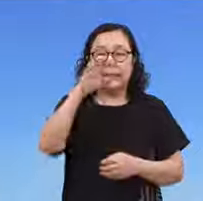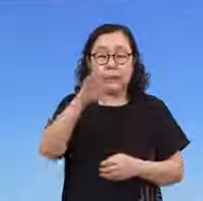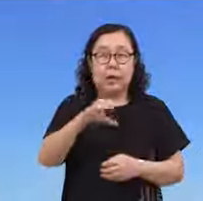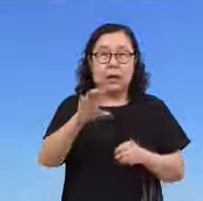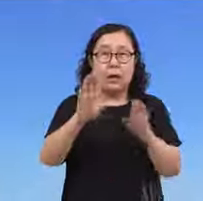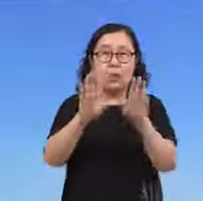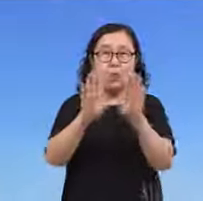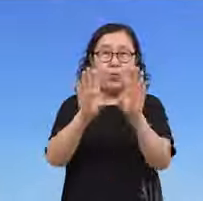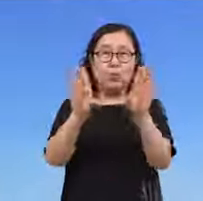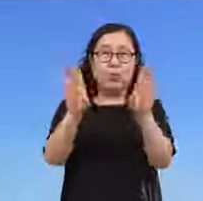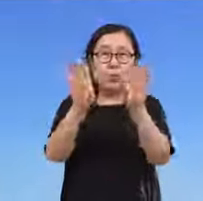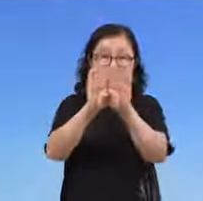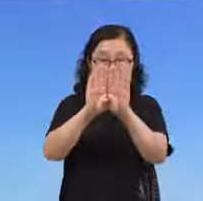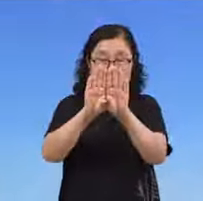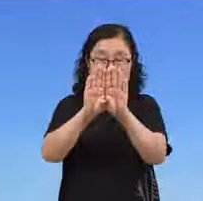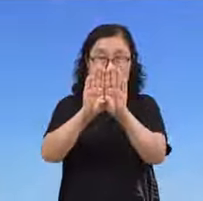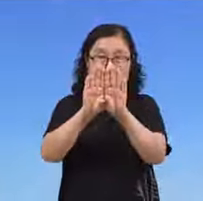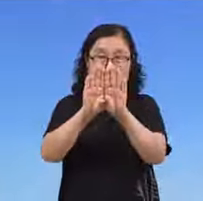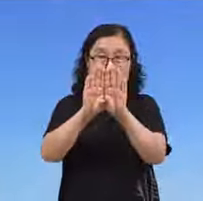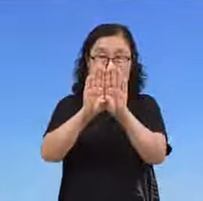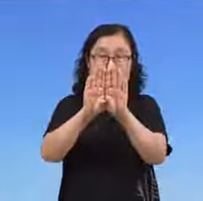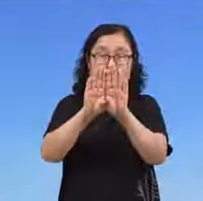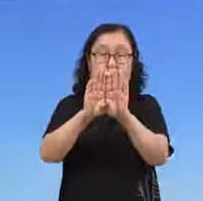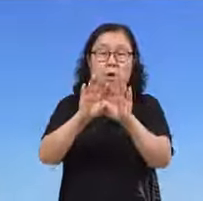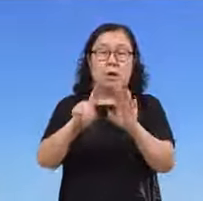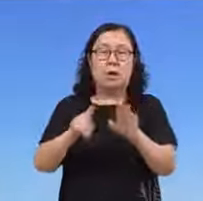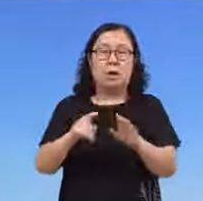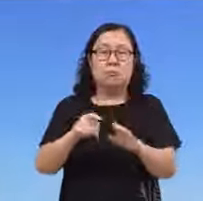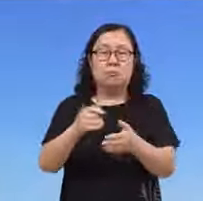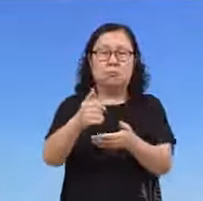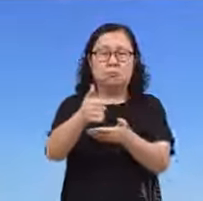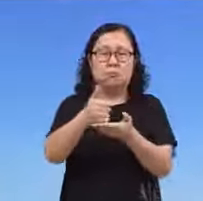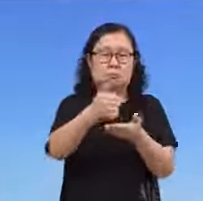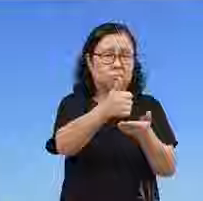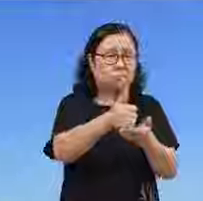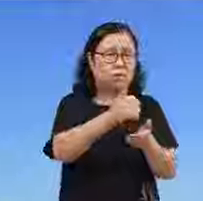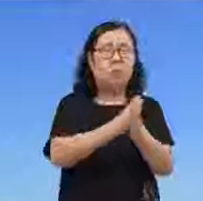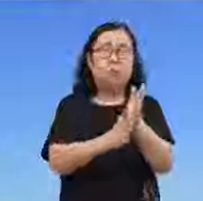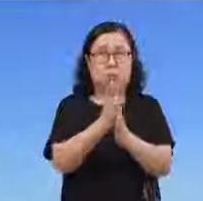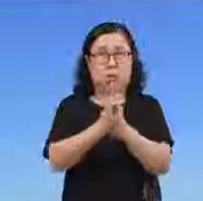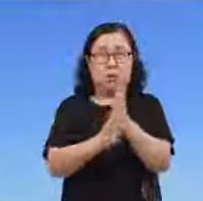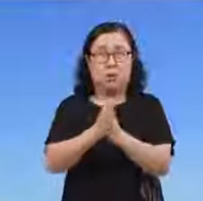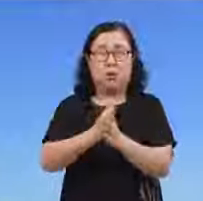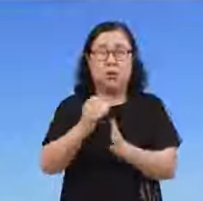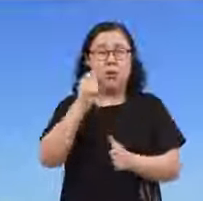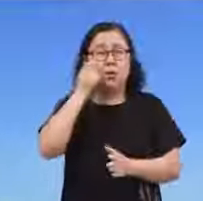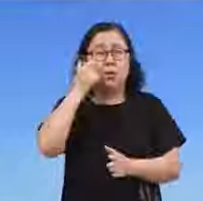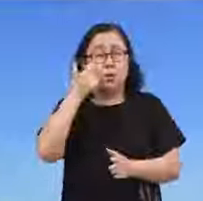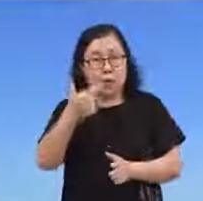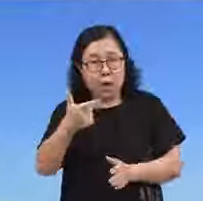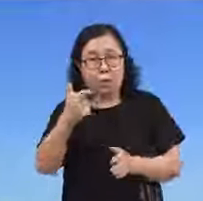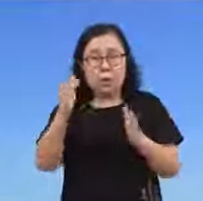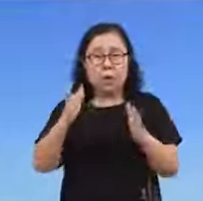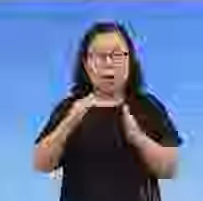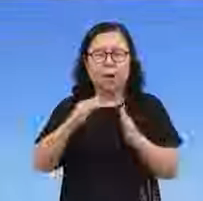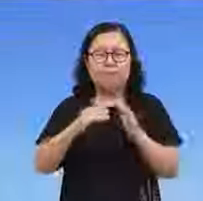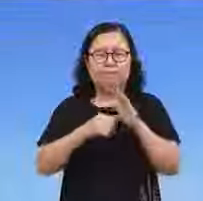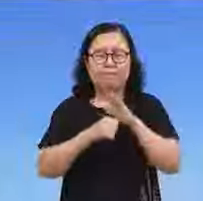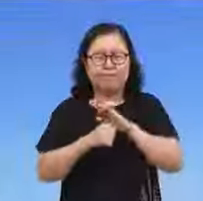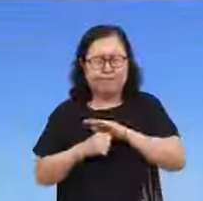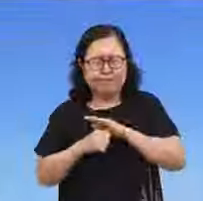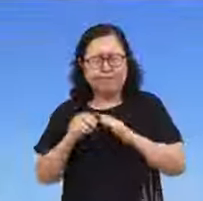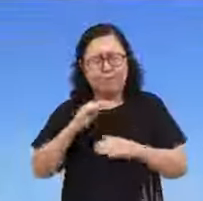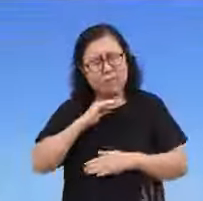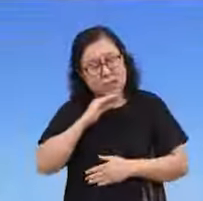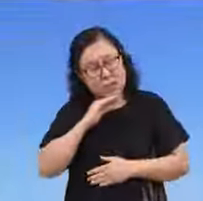식당들이 폐업을 한다는 겁니다. 손님이 없어도 이렇게 없을 수가 있나, 그러면서 6개월을 지금 참고